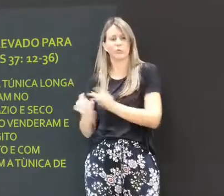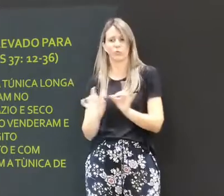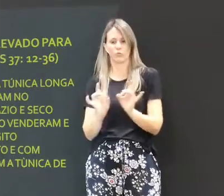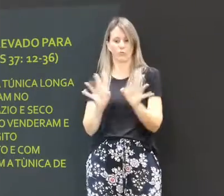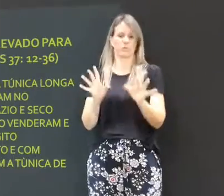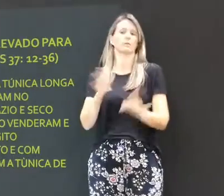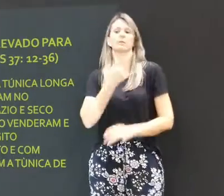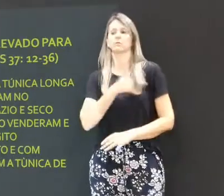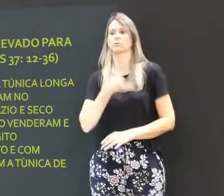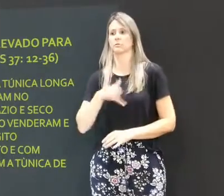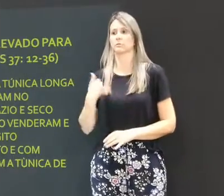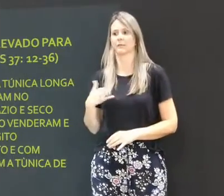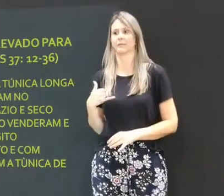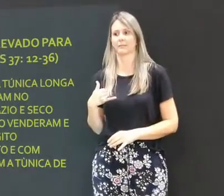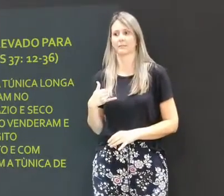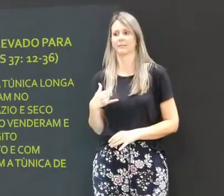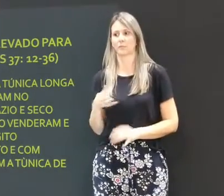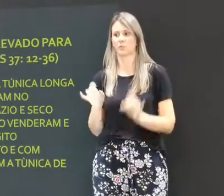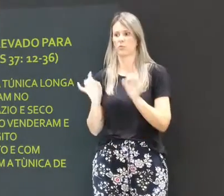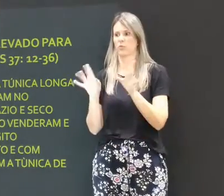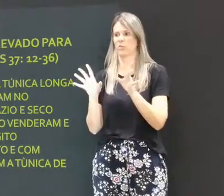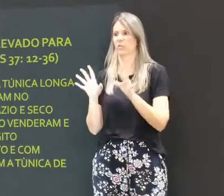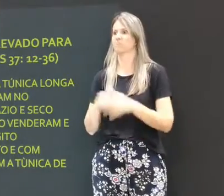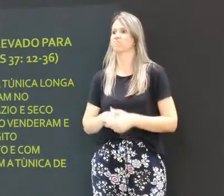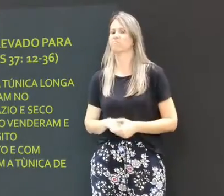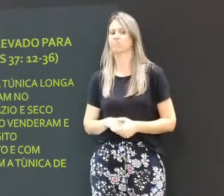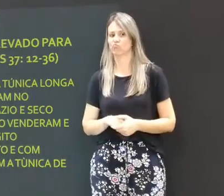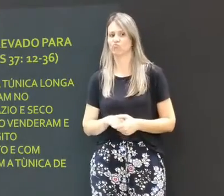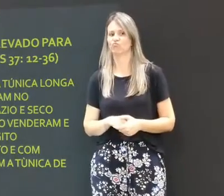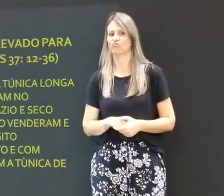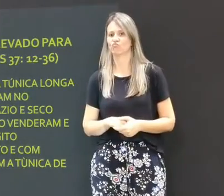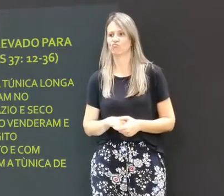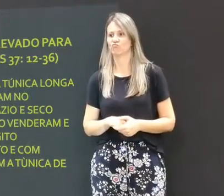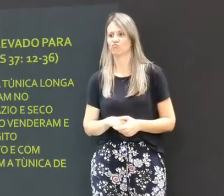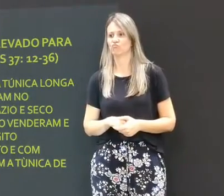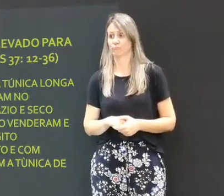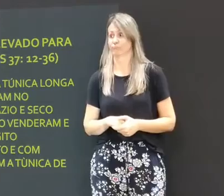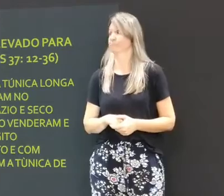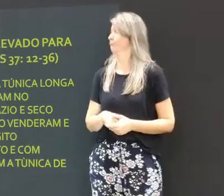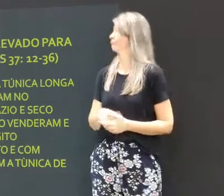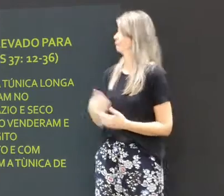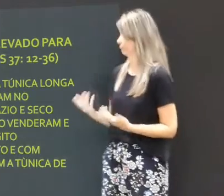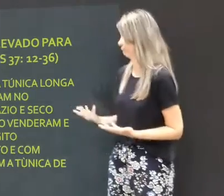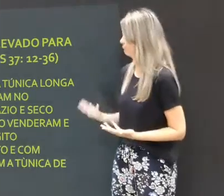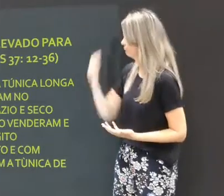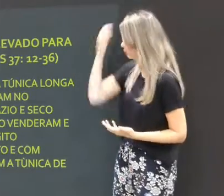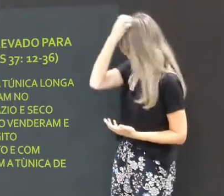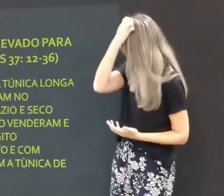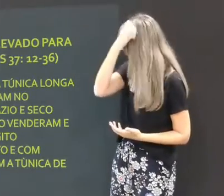entre si que eles iam vender o irmão. Vender o irmão. Nossa, eles iam vender o